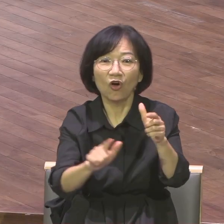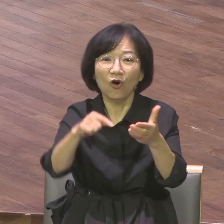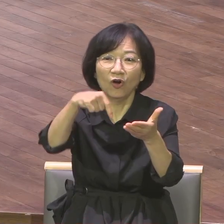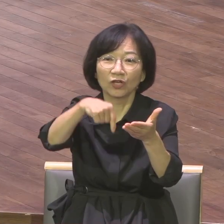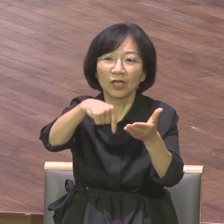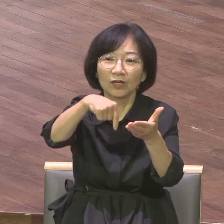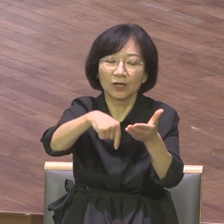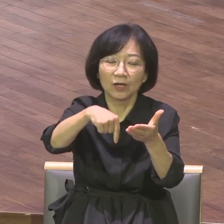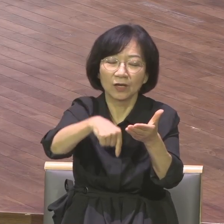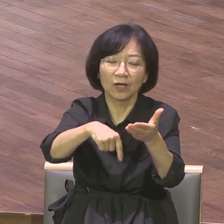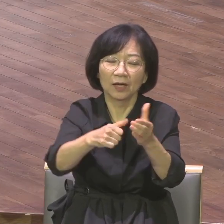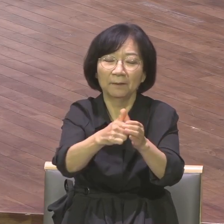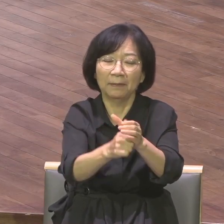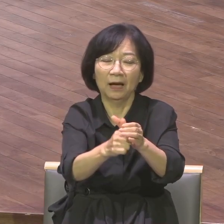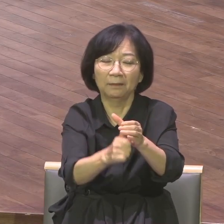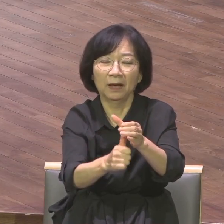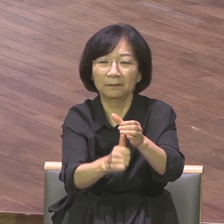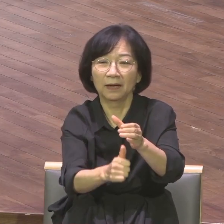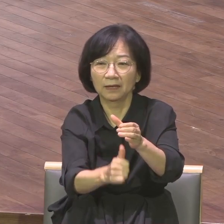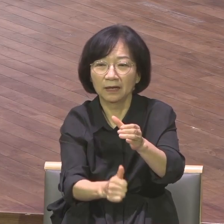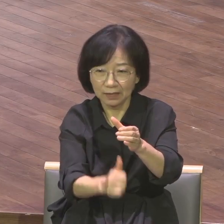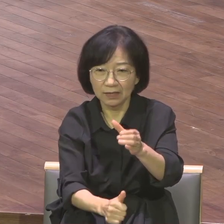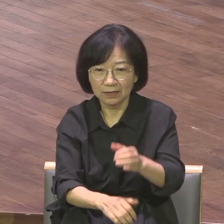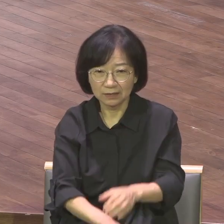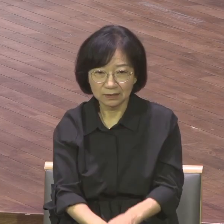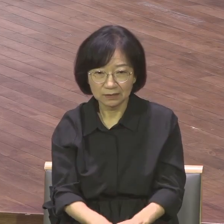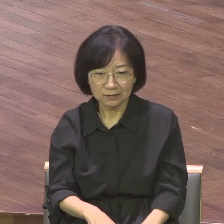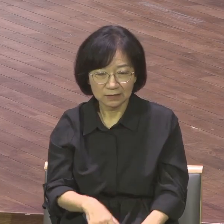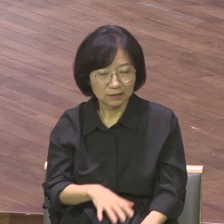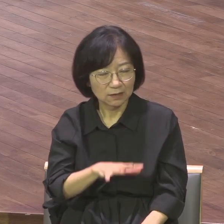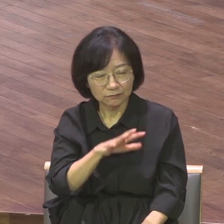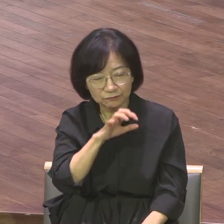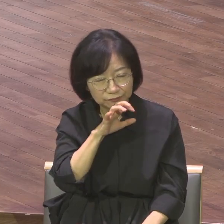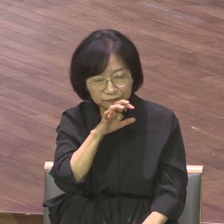불평과 원망은 문제 속에 빠져들어가는 지름길이에요.